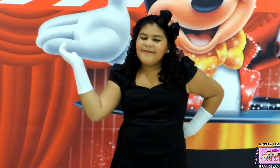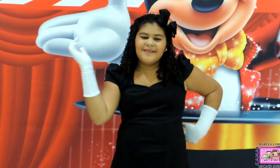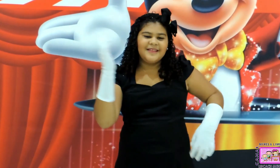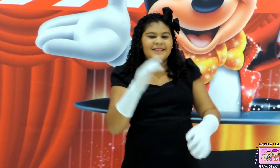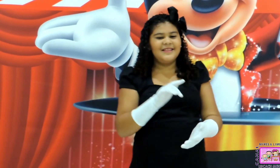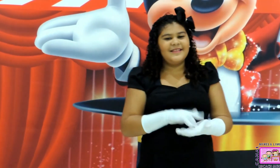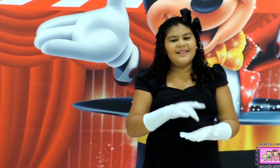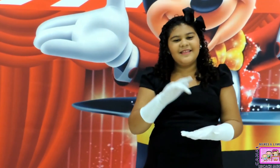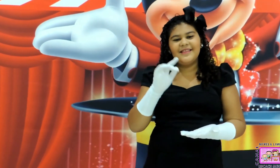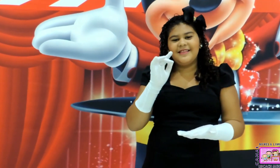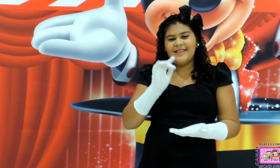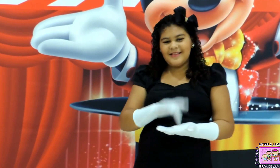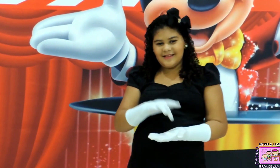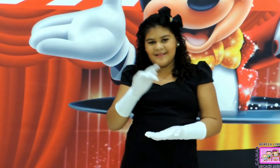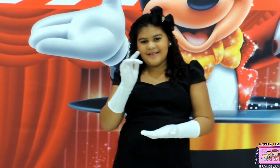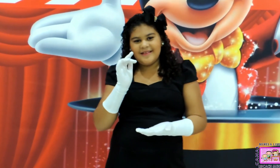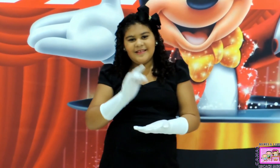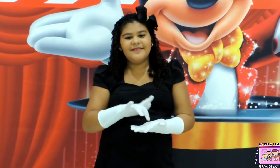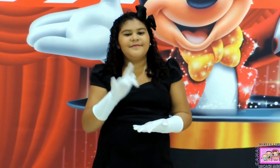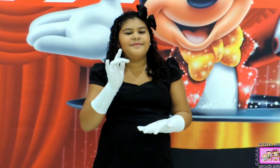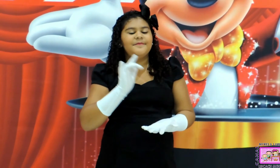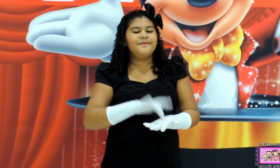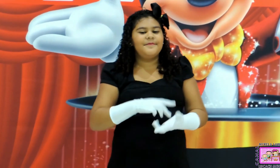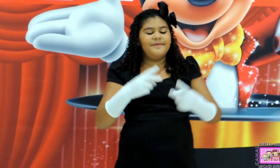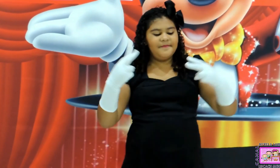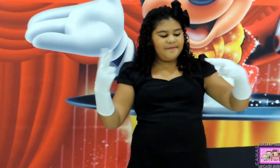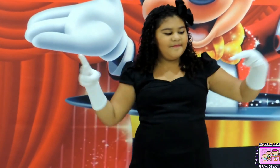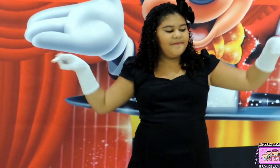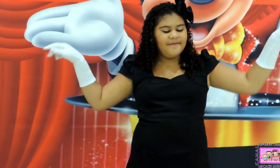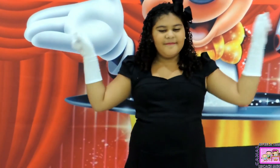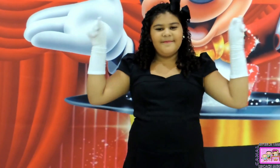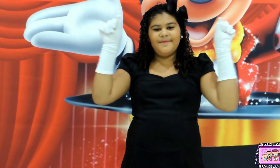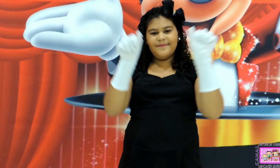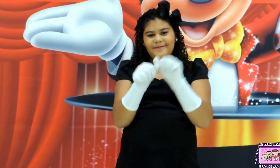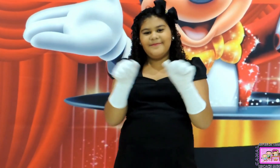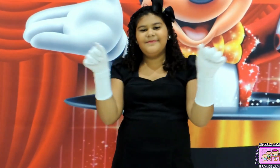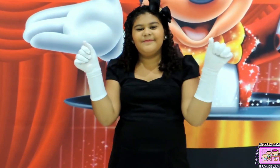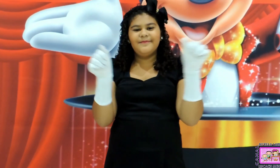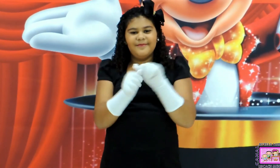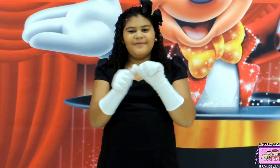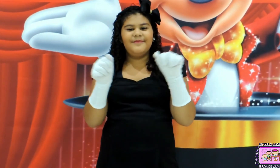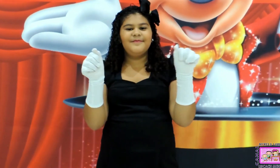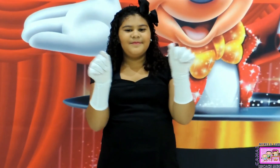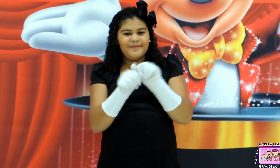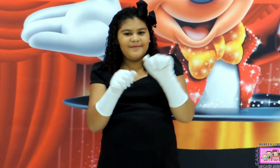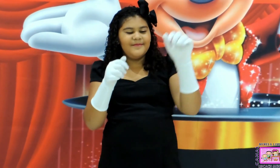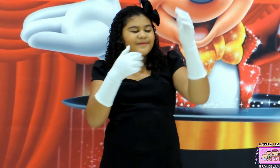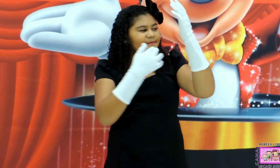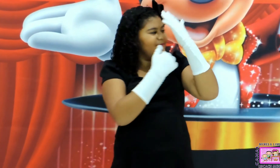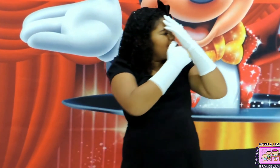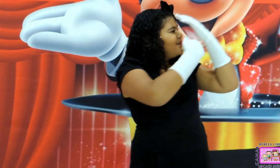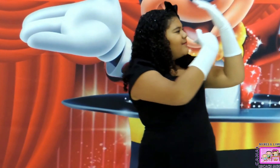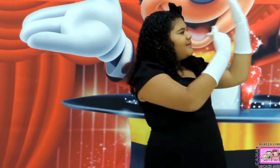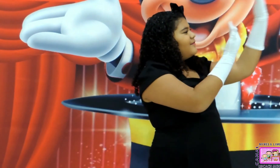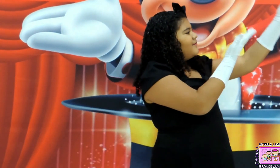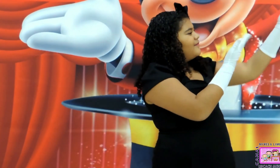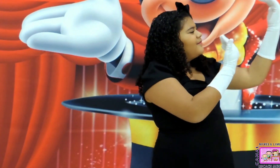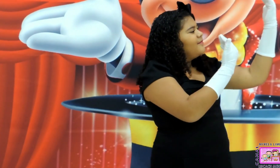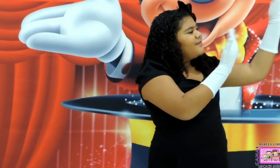a prova da existência do Senhor Cada passo que eu der seja oferta